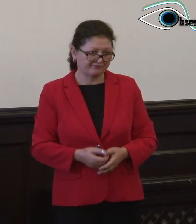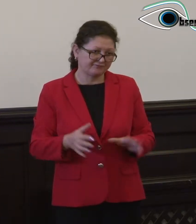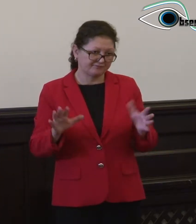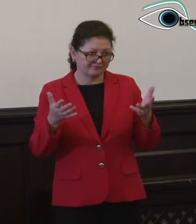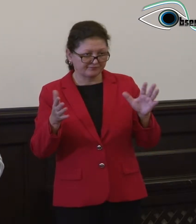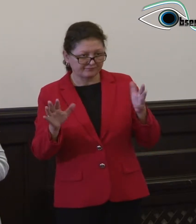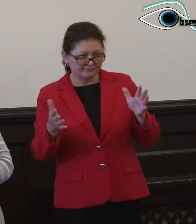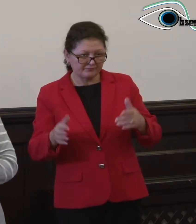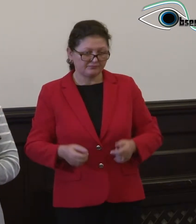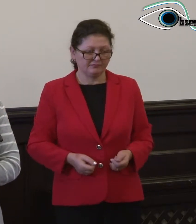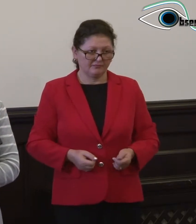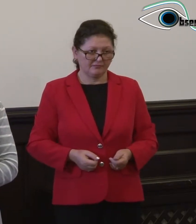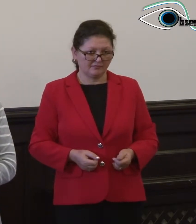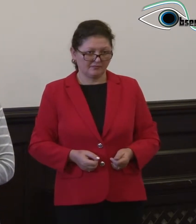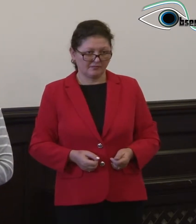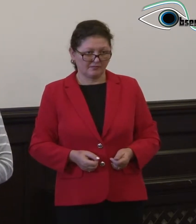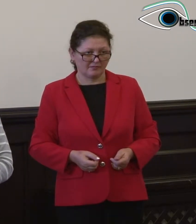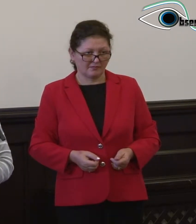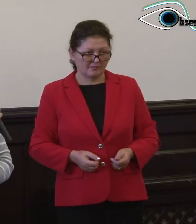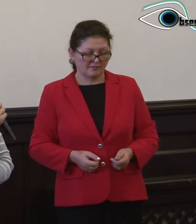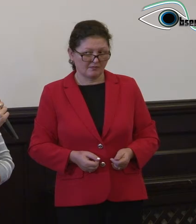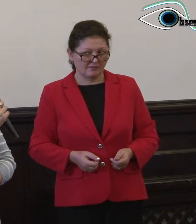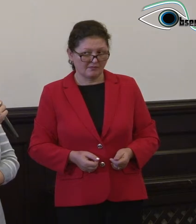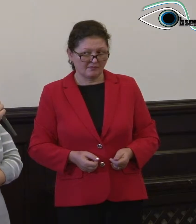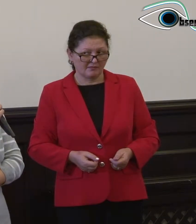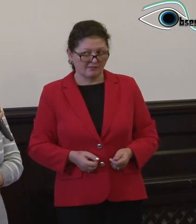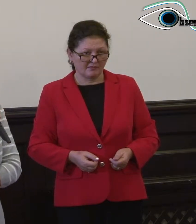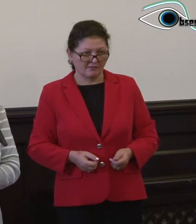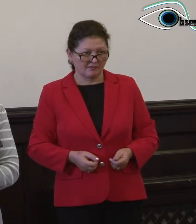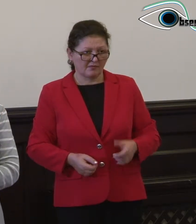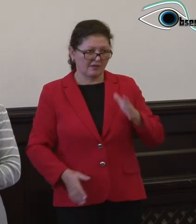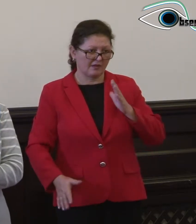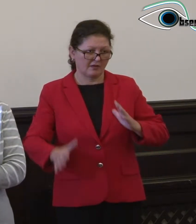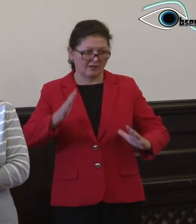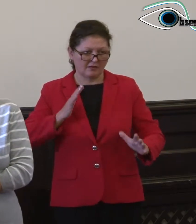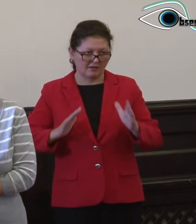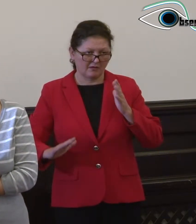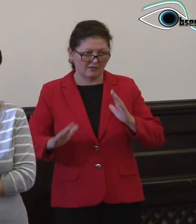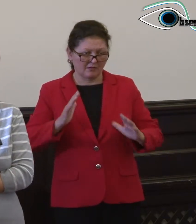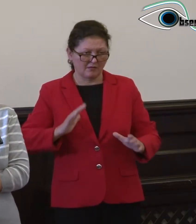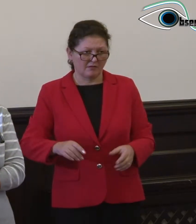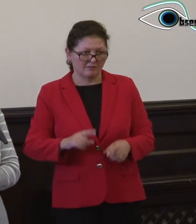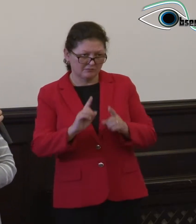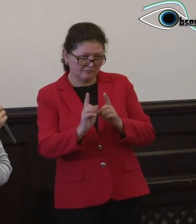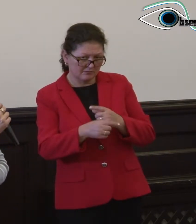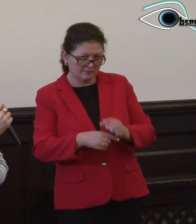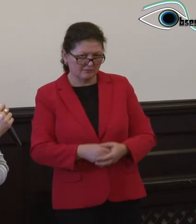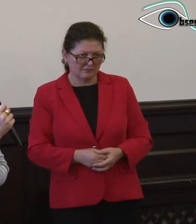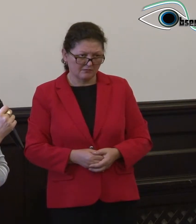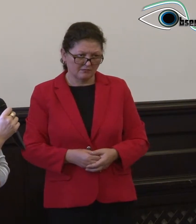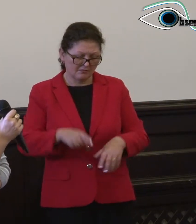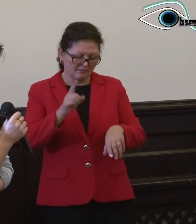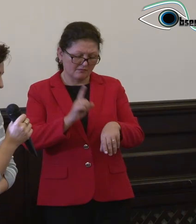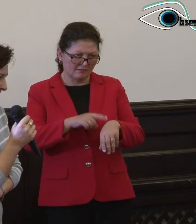în acea perioadă care, să zic așa, a suferit o sincopă la